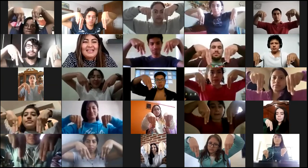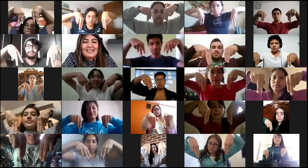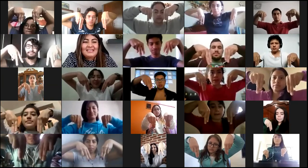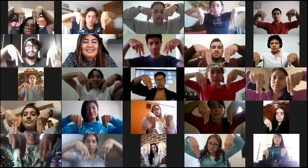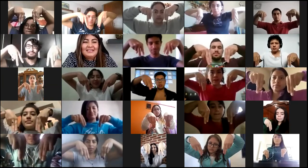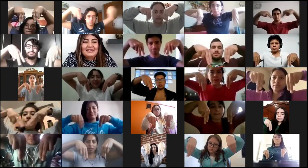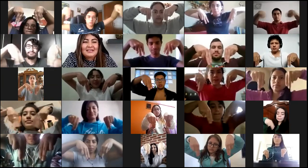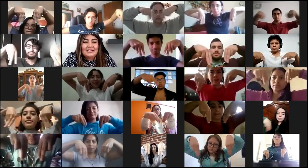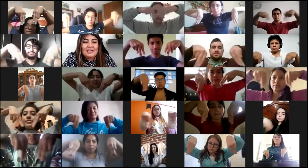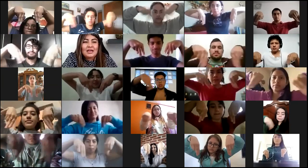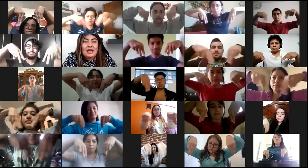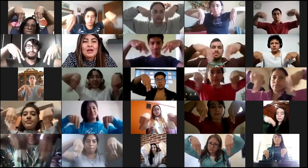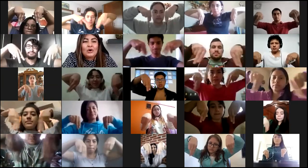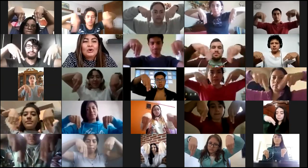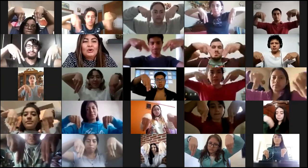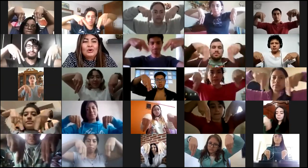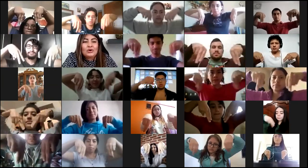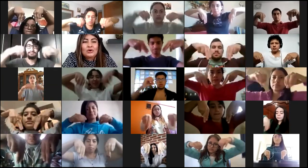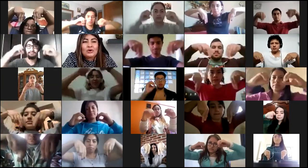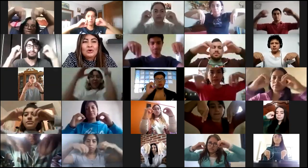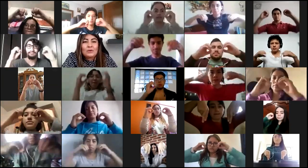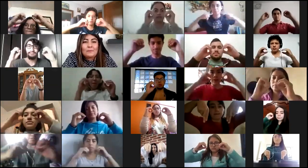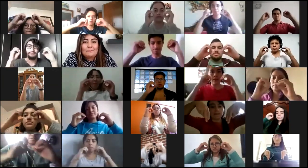Ñ, O, P,